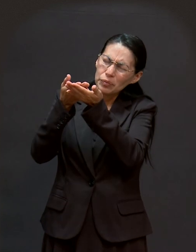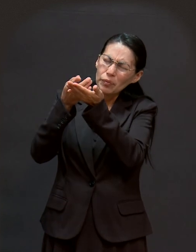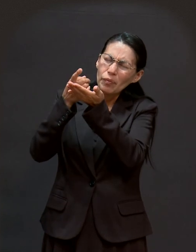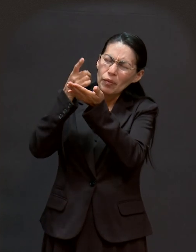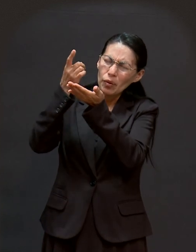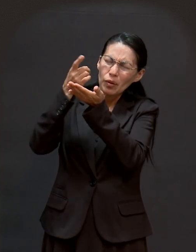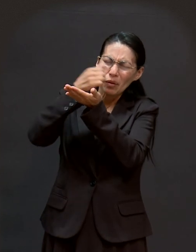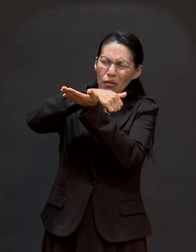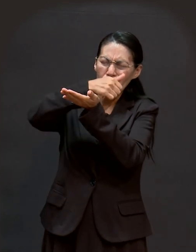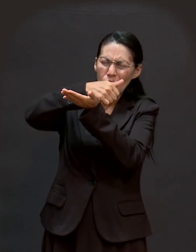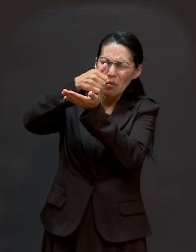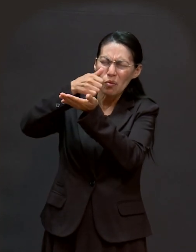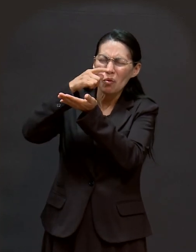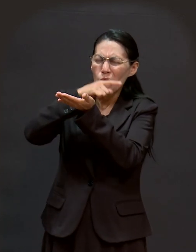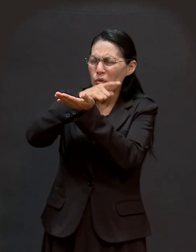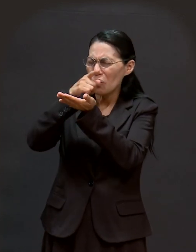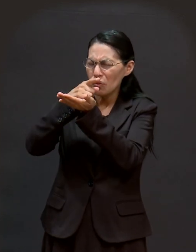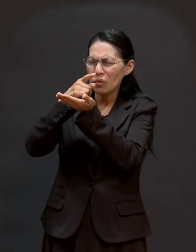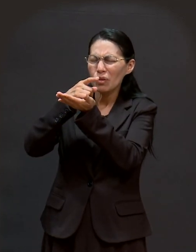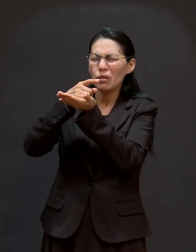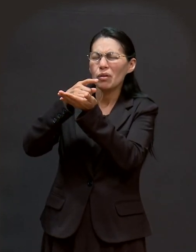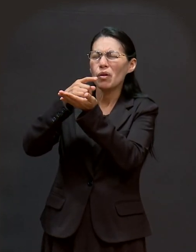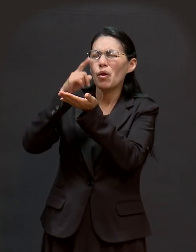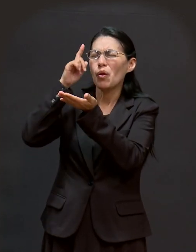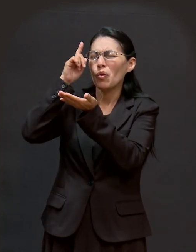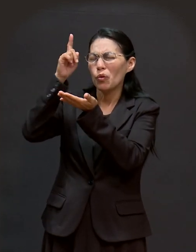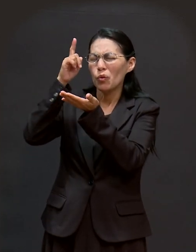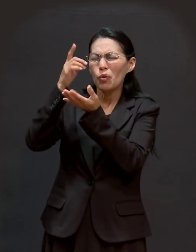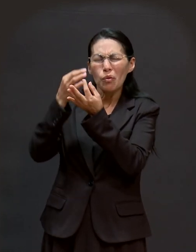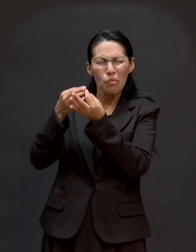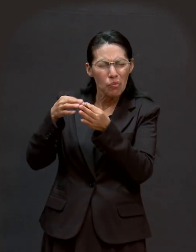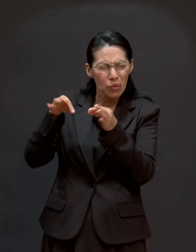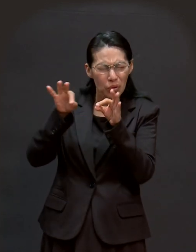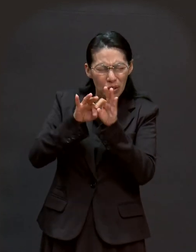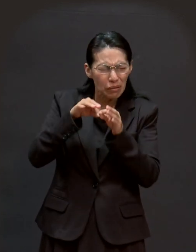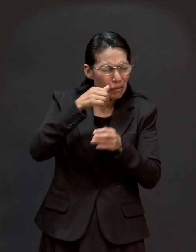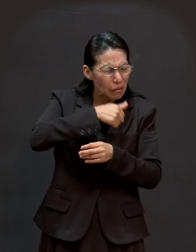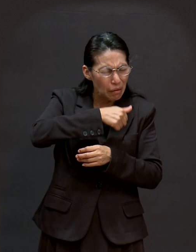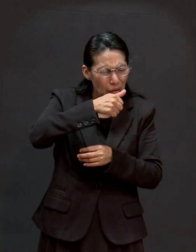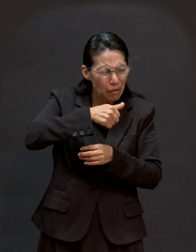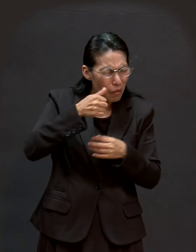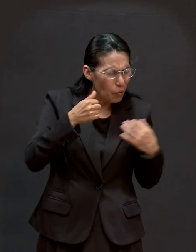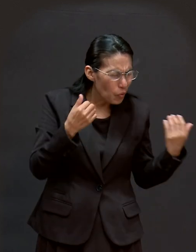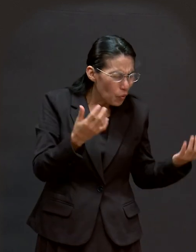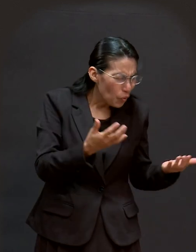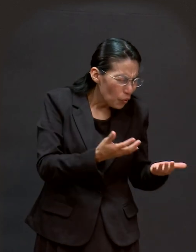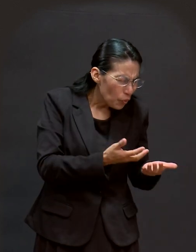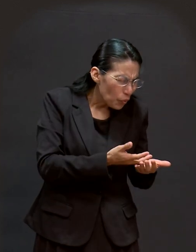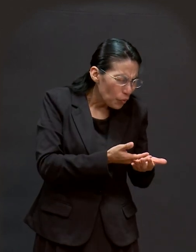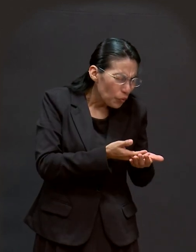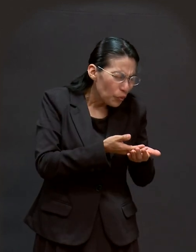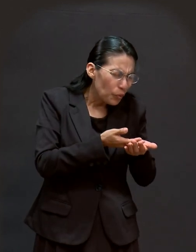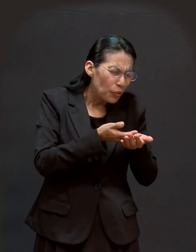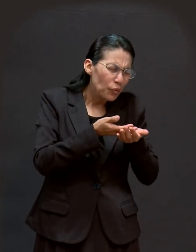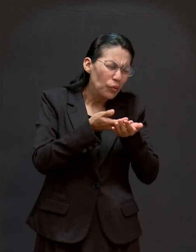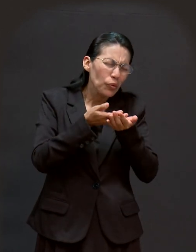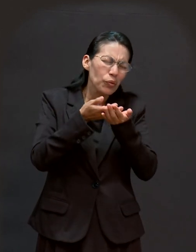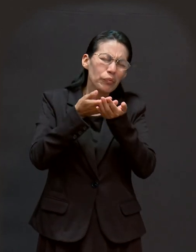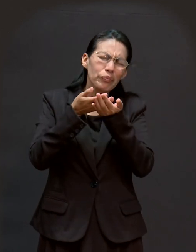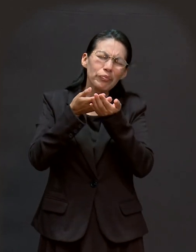delante de ti a cada uno de ellos sabiendo que cada asunto que se ha mencionado es muy particular